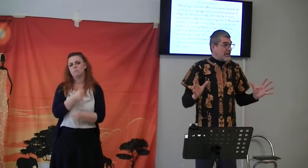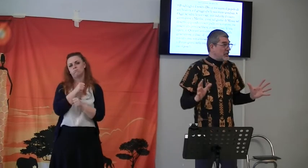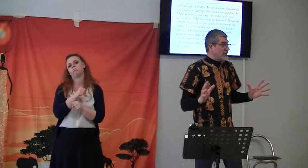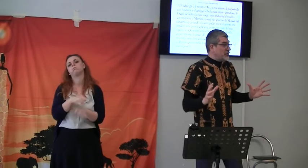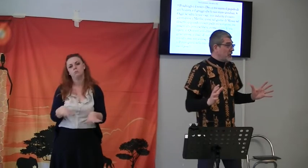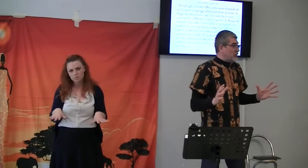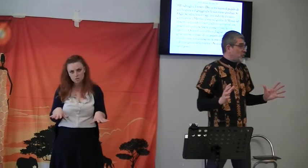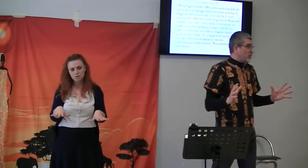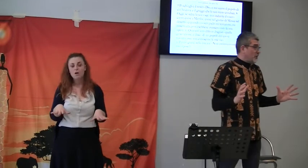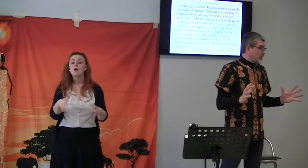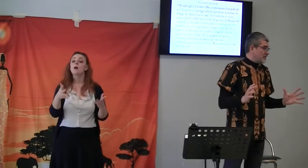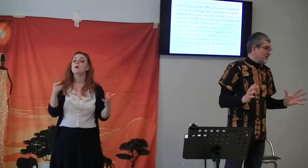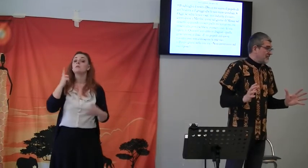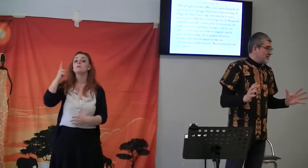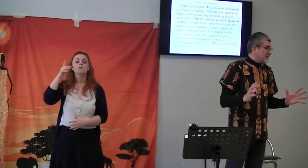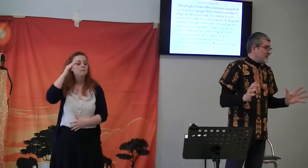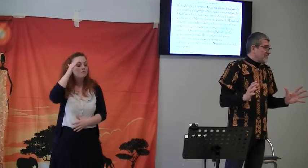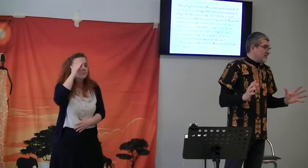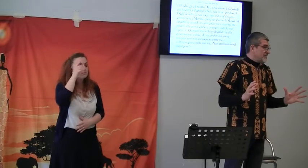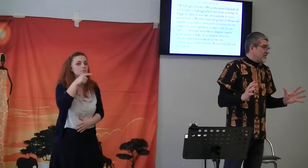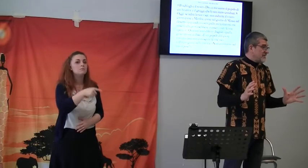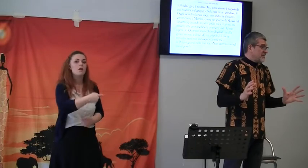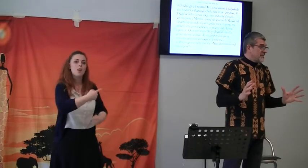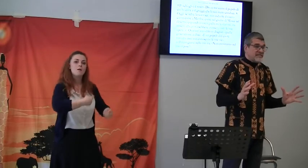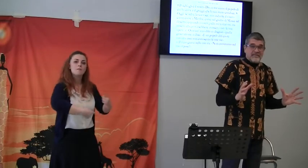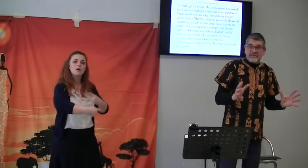ha ascoltato il lamento del suo popolo,